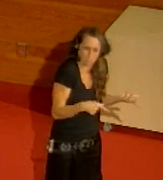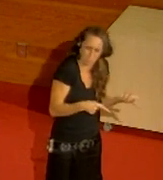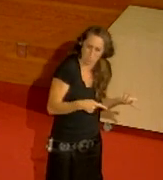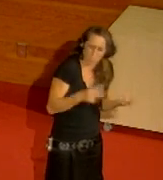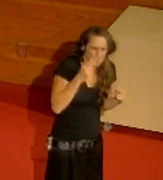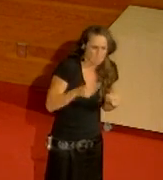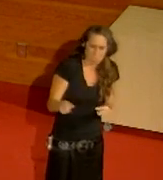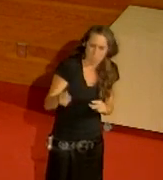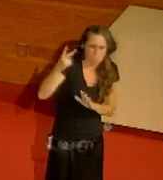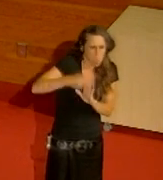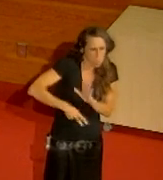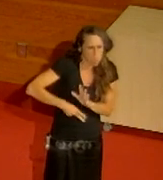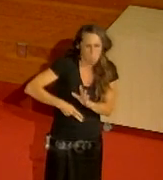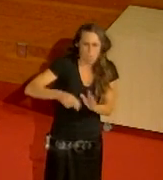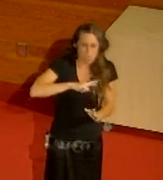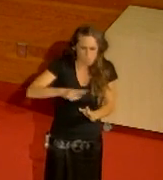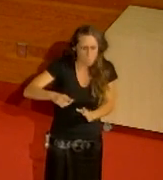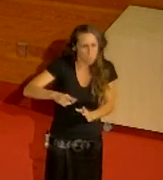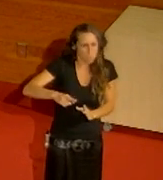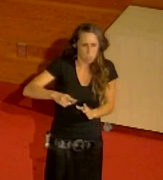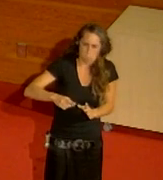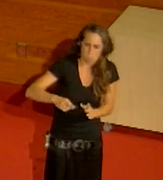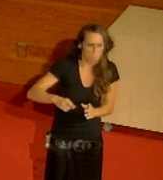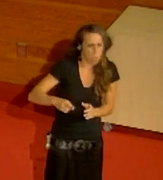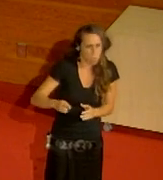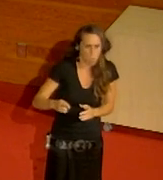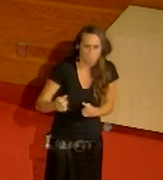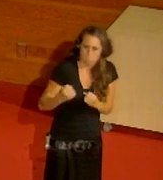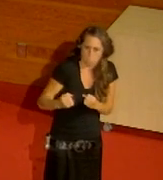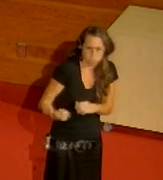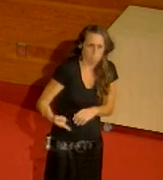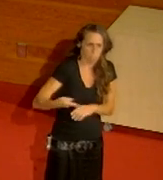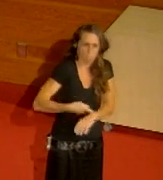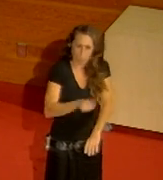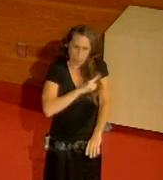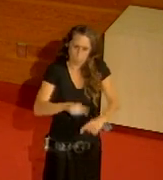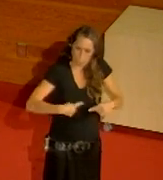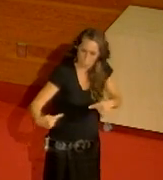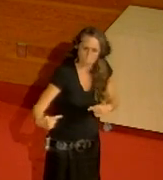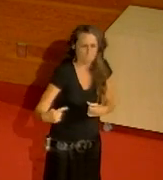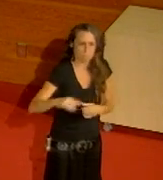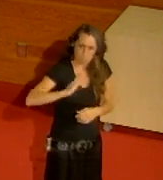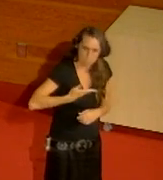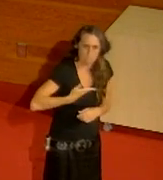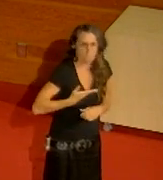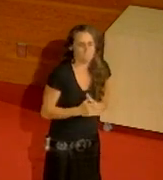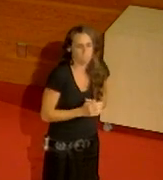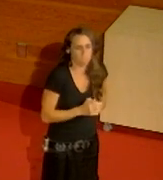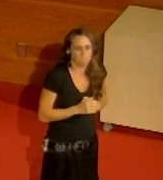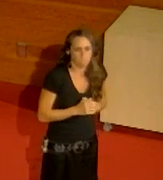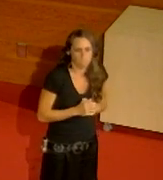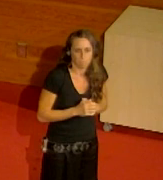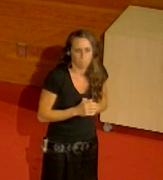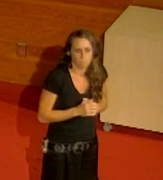demasiado importante el que se le da a la religión al judaísmo la hora de regir aspectos de la vida cotidiana y luego